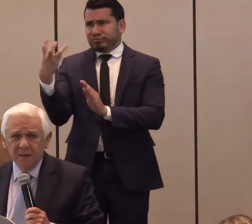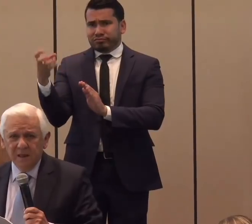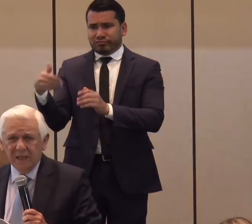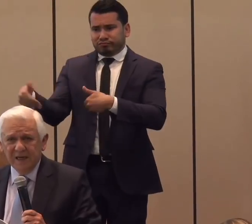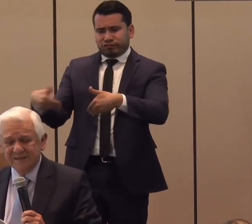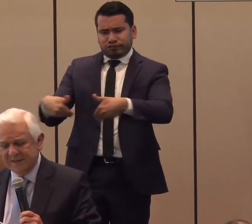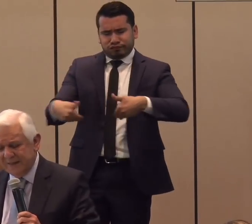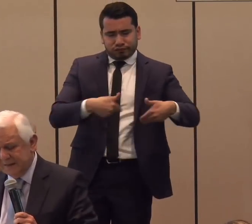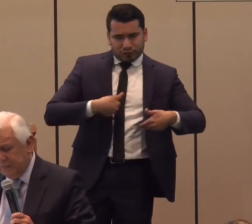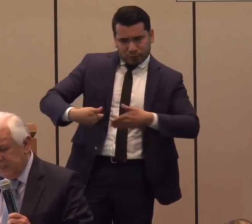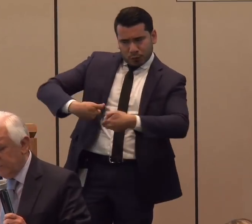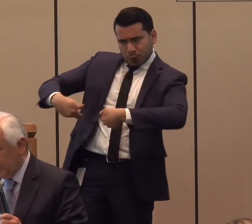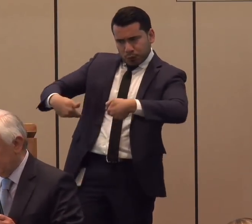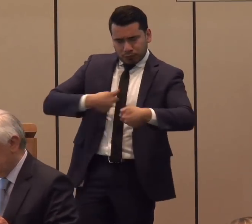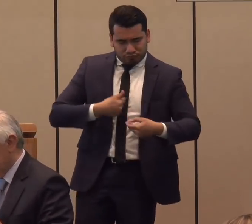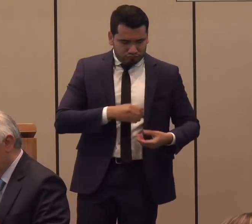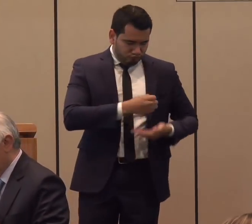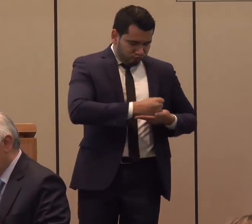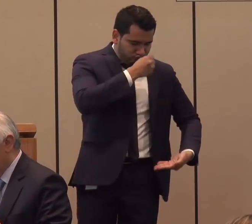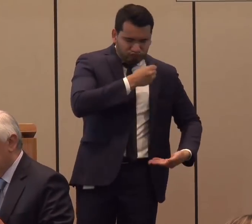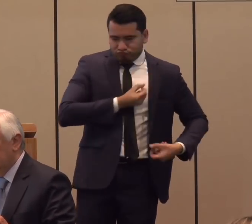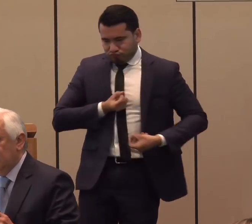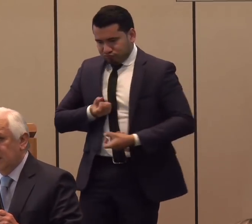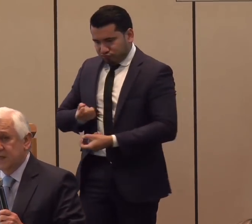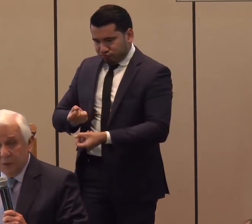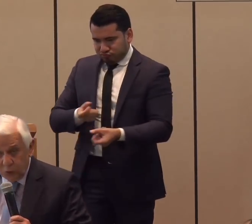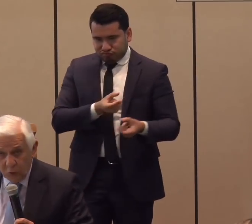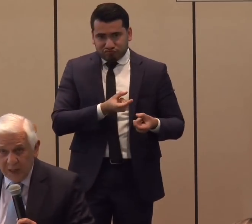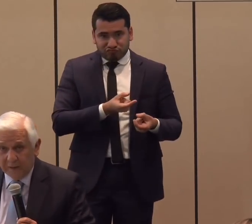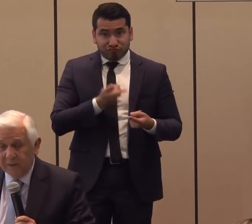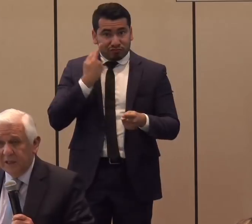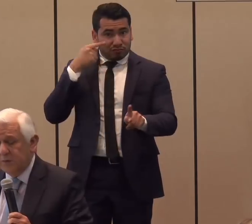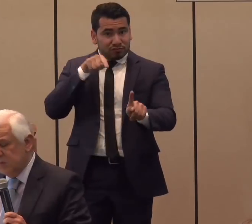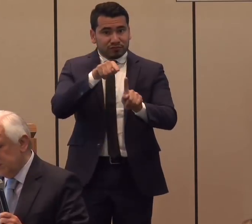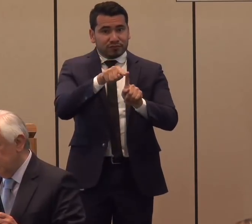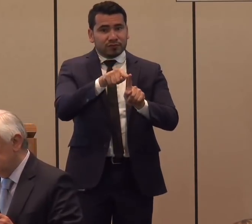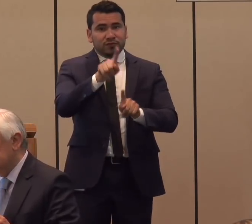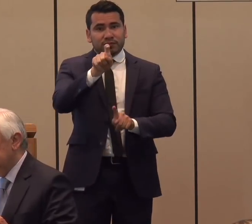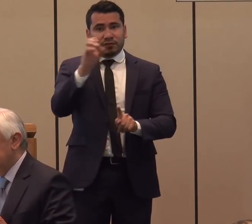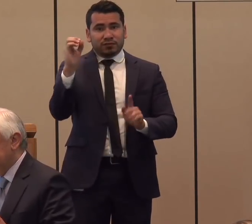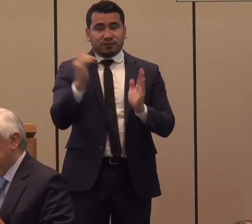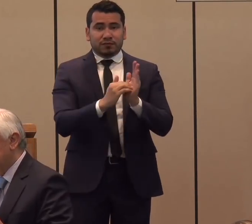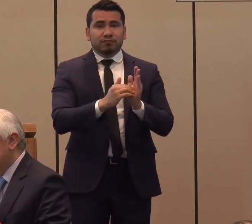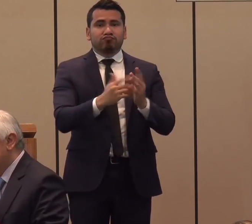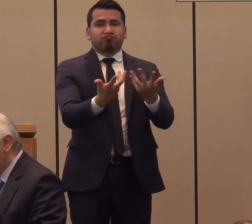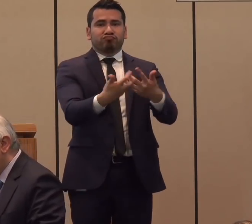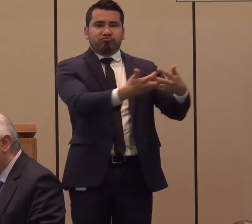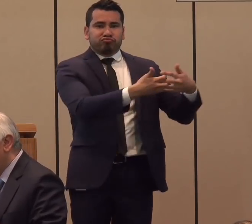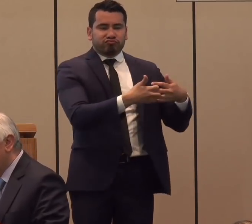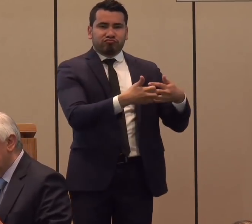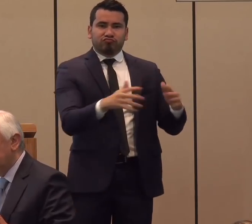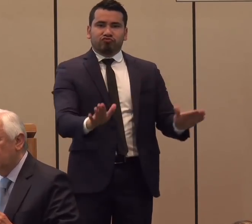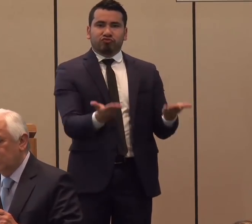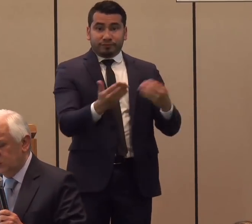beneficiar a 60.000 empresas en segundo lugar en mipymes tenemos